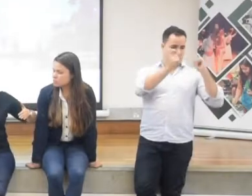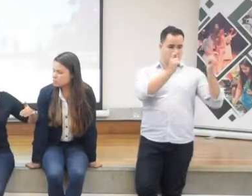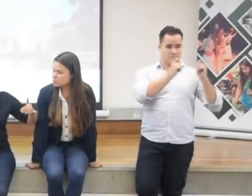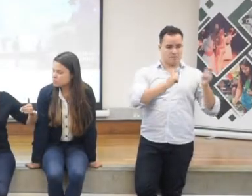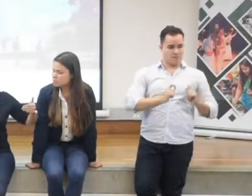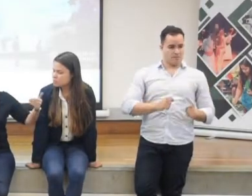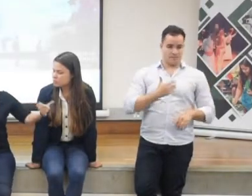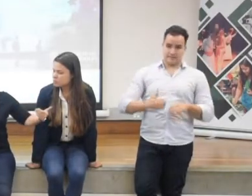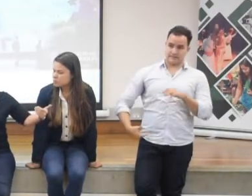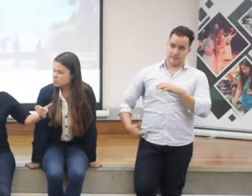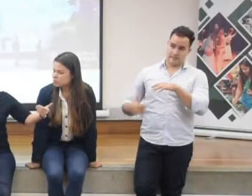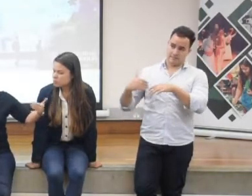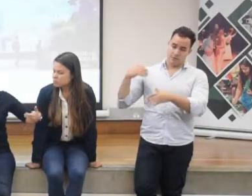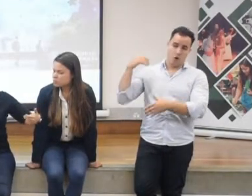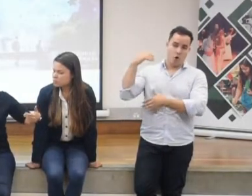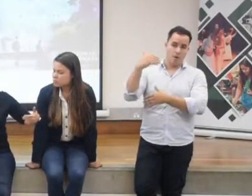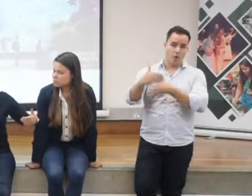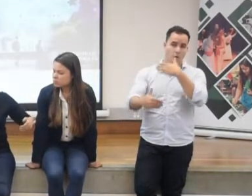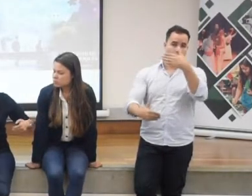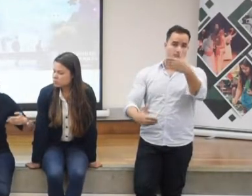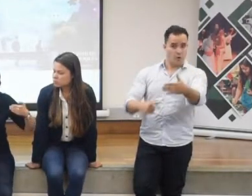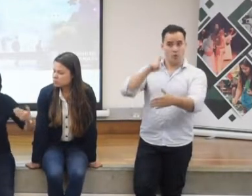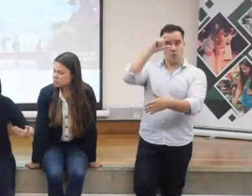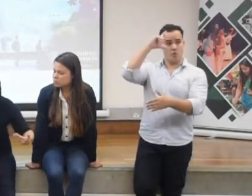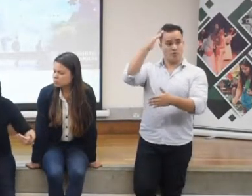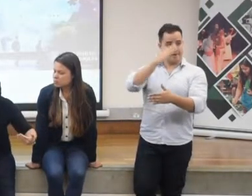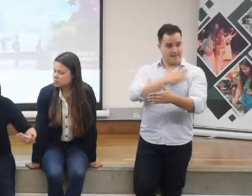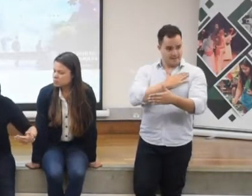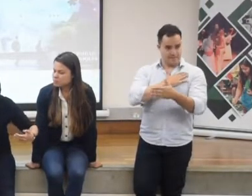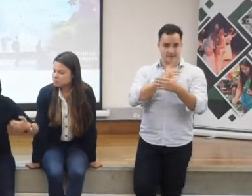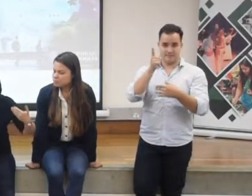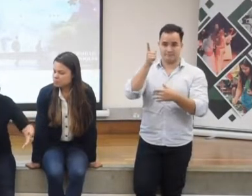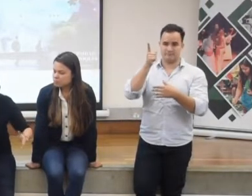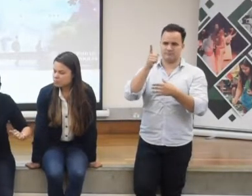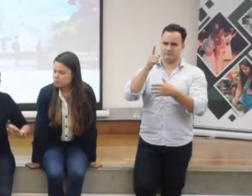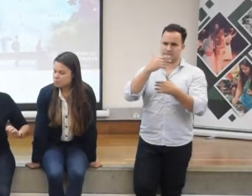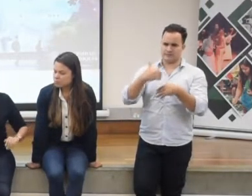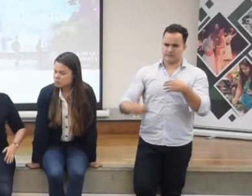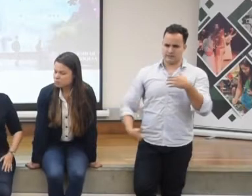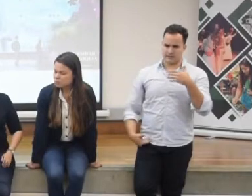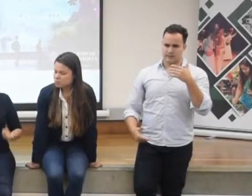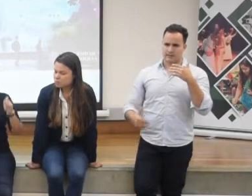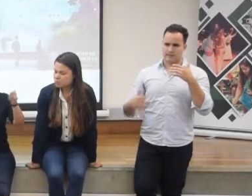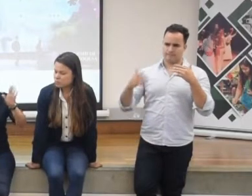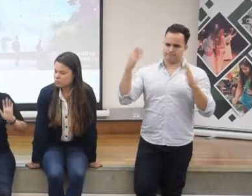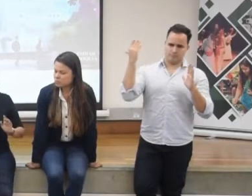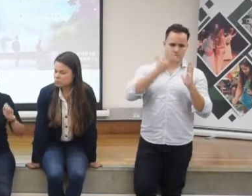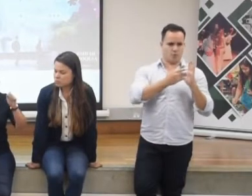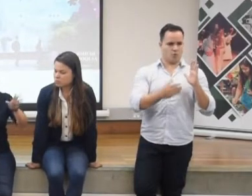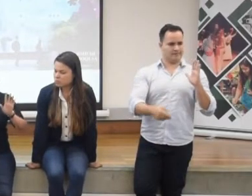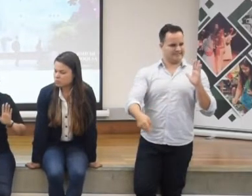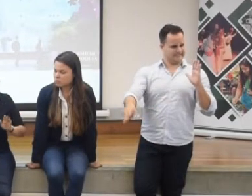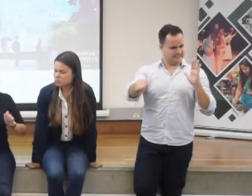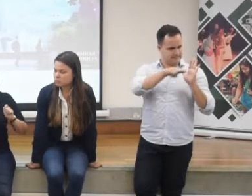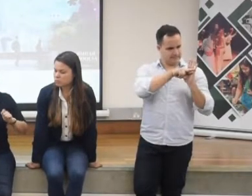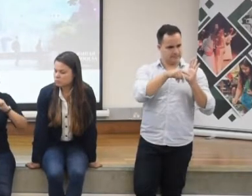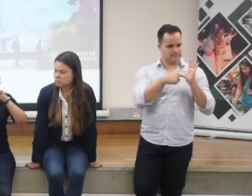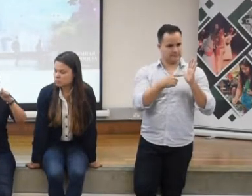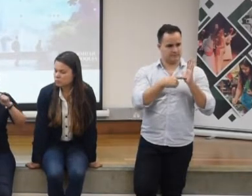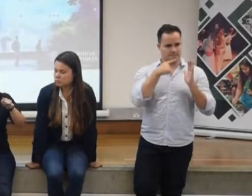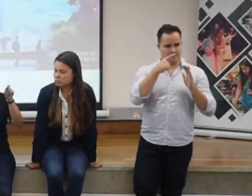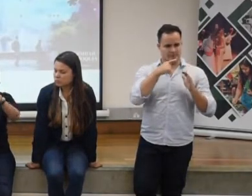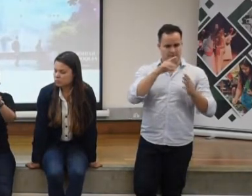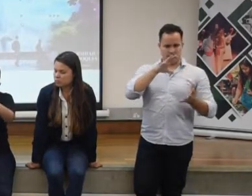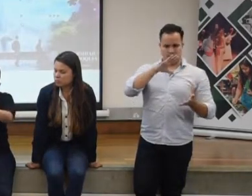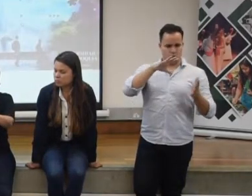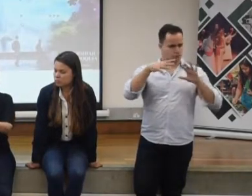presidenciales y aparece el periodo de Álvaro Uribe, donde lo pone directamente como un indicador fuerte y dice en